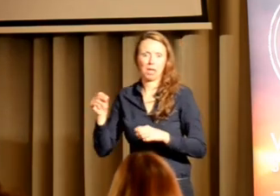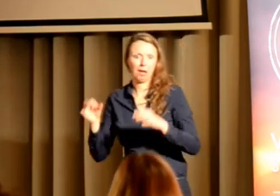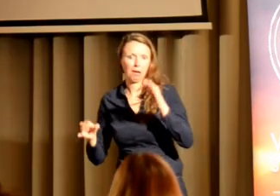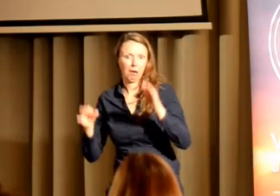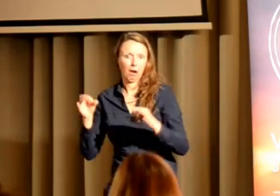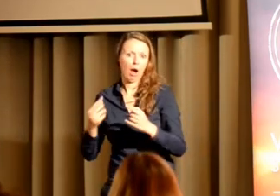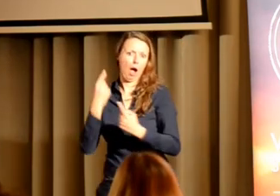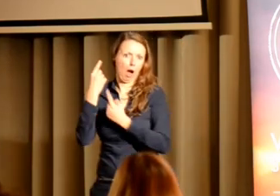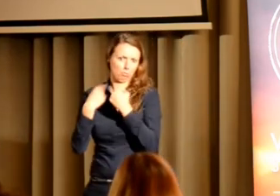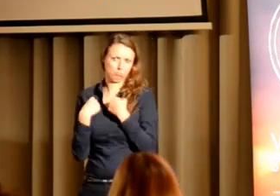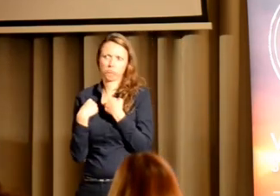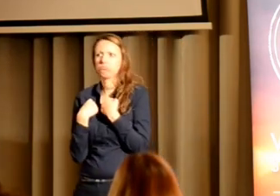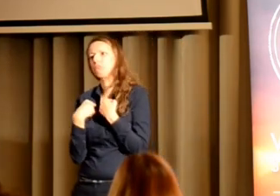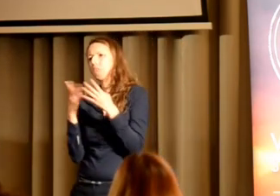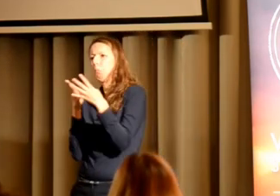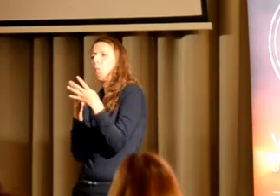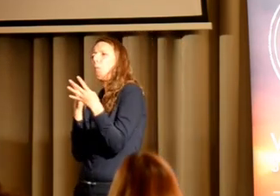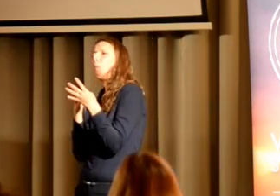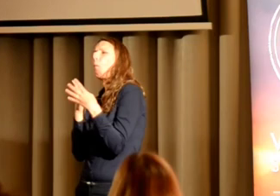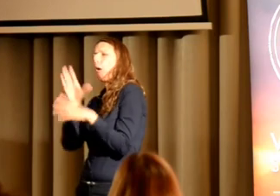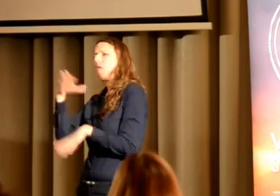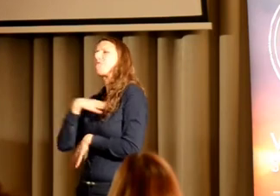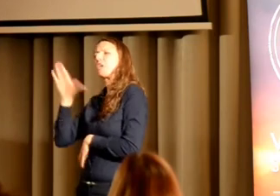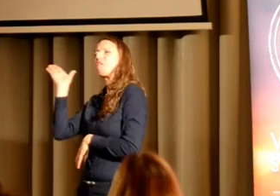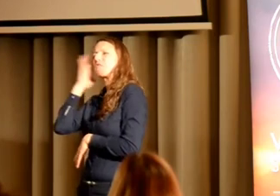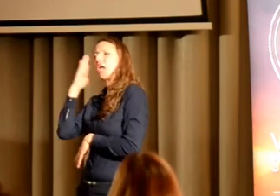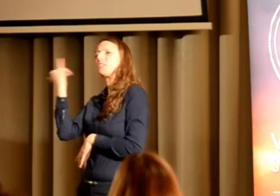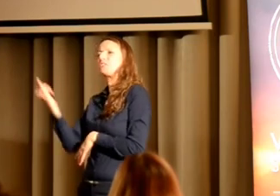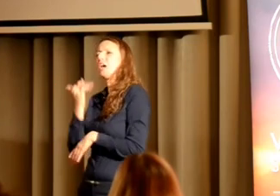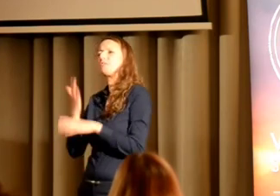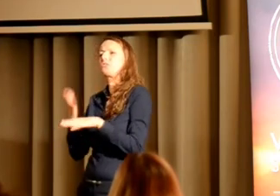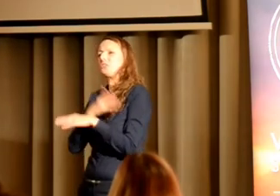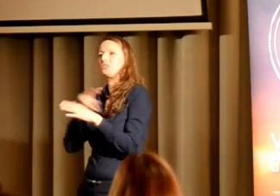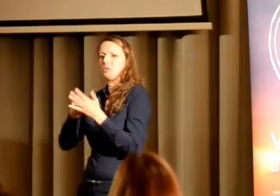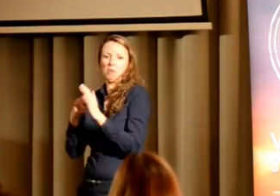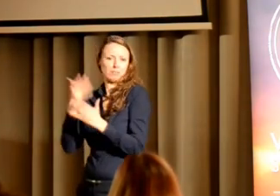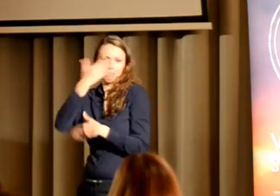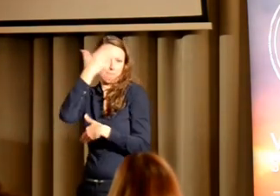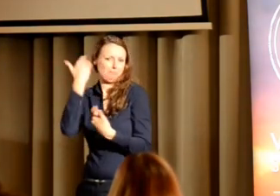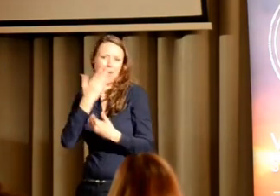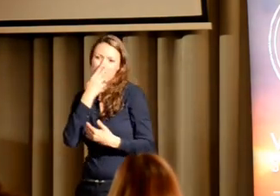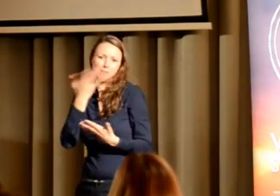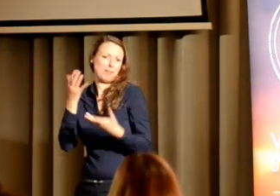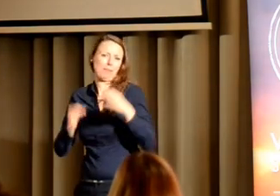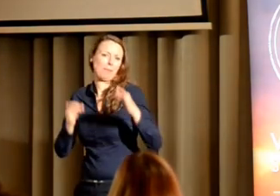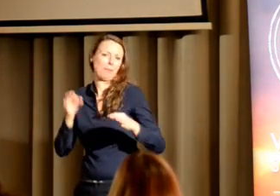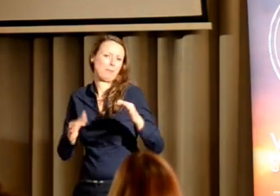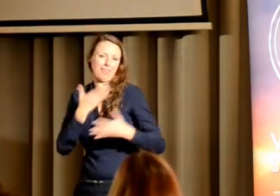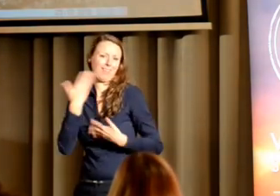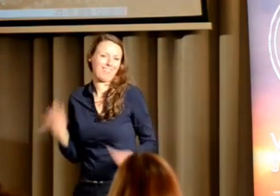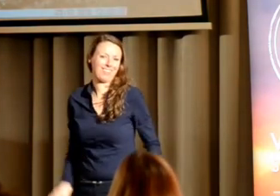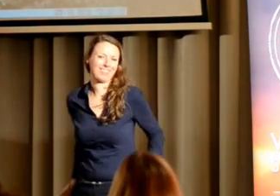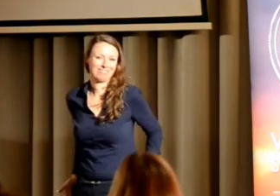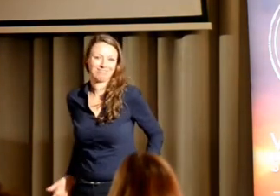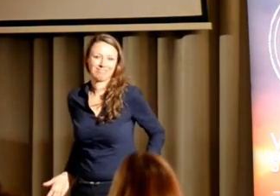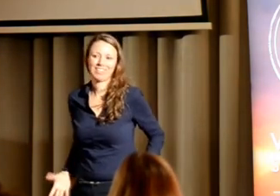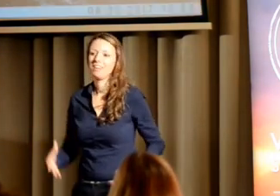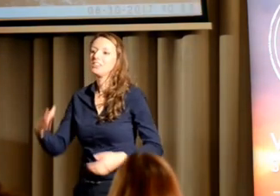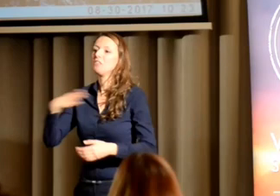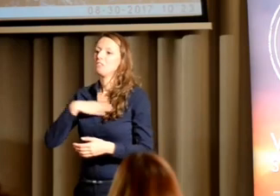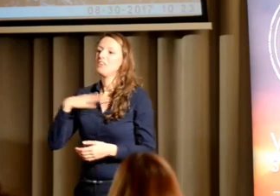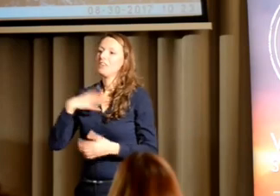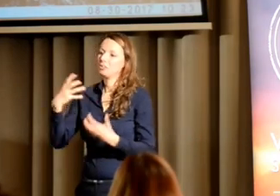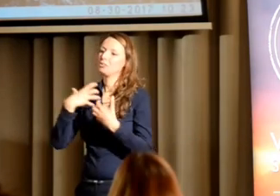że on ma wszystko zaplanowane i taki jest bardzo zdeterminowany. Ale oczywiście wilki to zwierzęta społeczne, w związku z tym